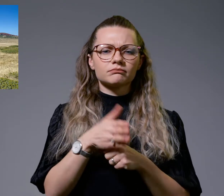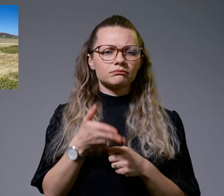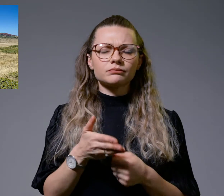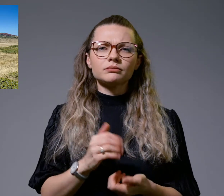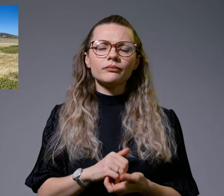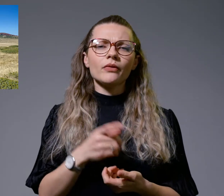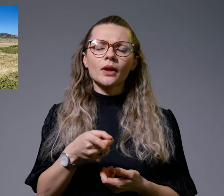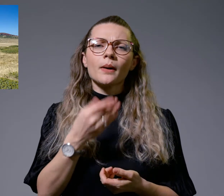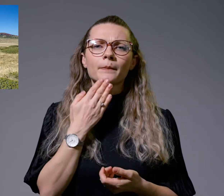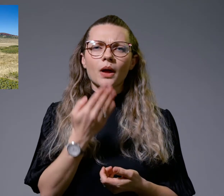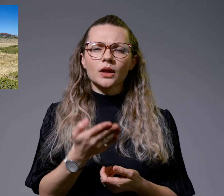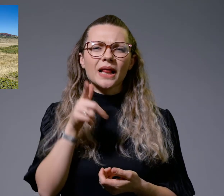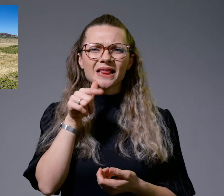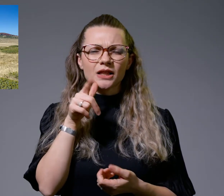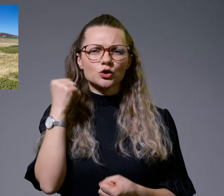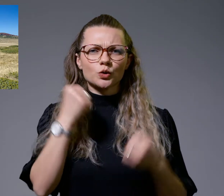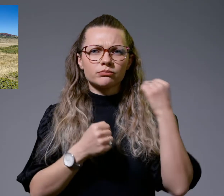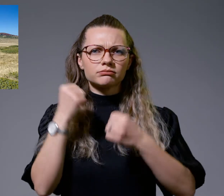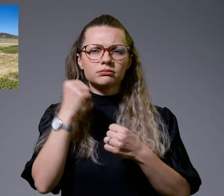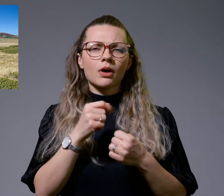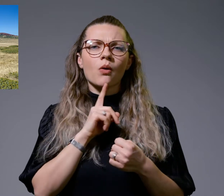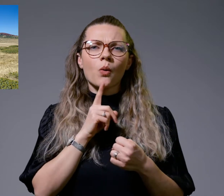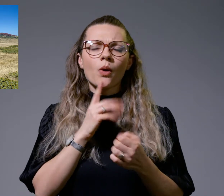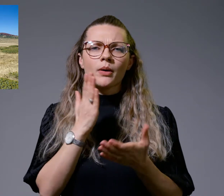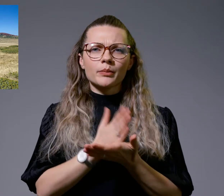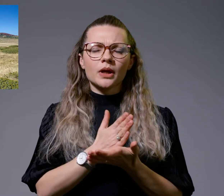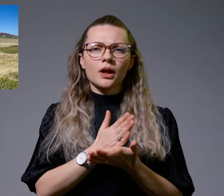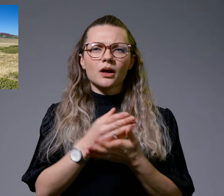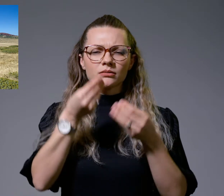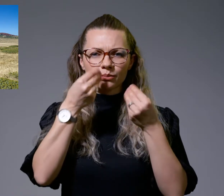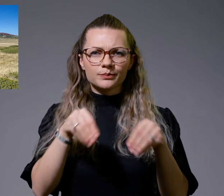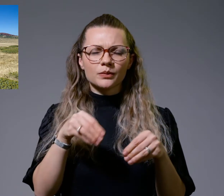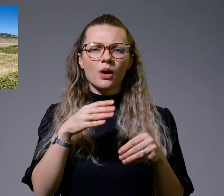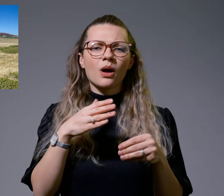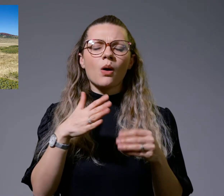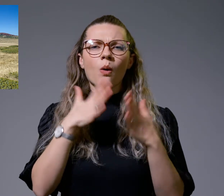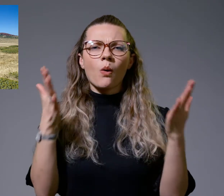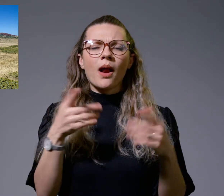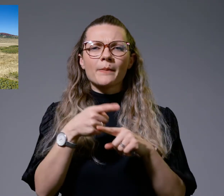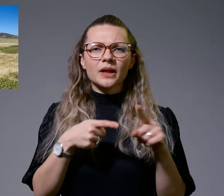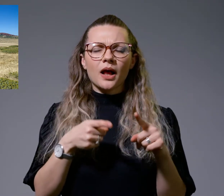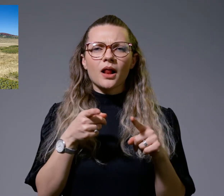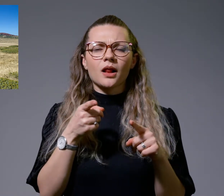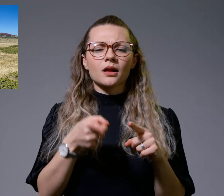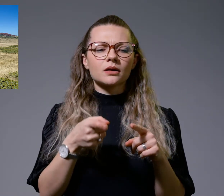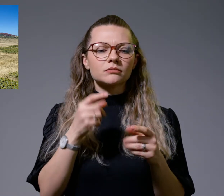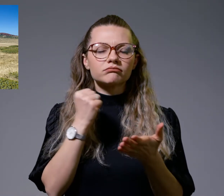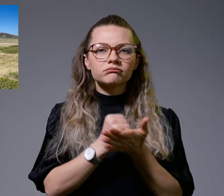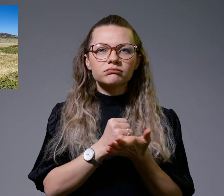Благодарение на тешкото гранатирање, со кое биле уништени голем дел од утврдувањата на бугарските